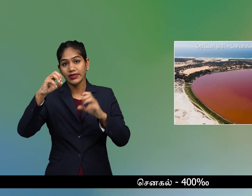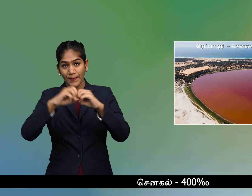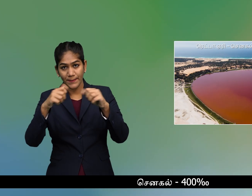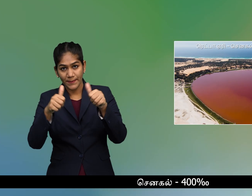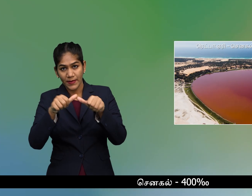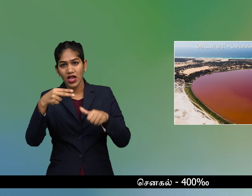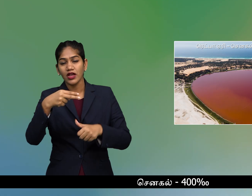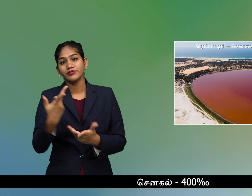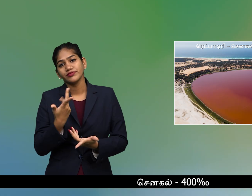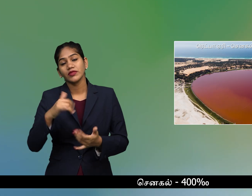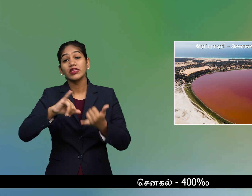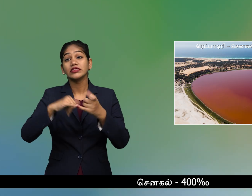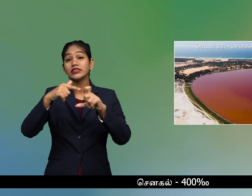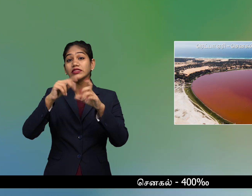செனகல் 400 விழுக்காடு.